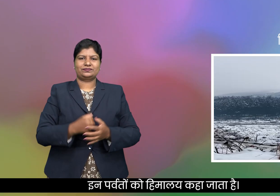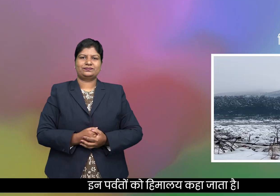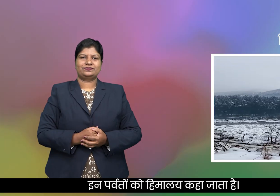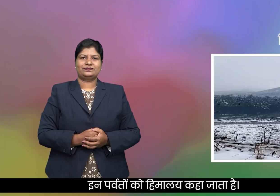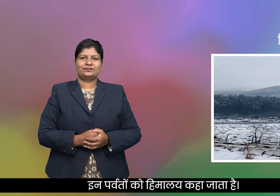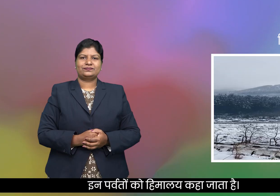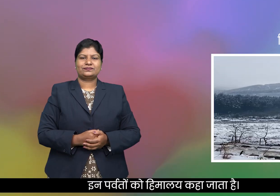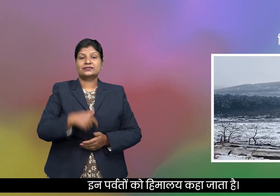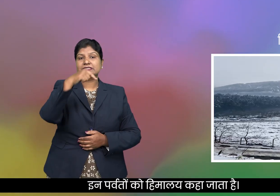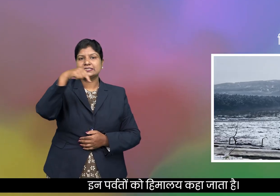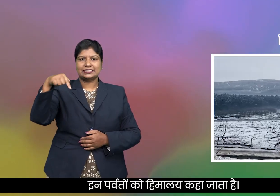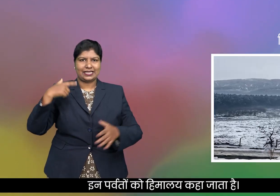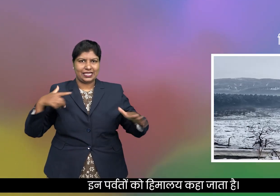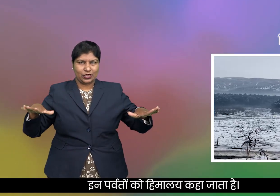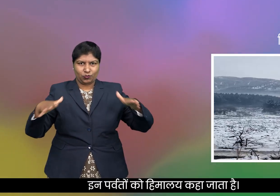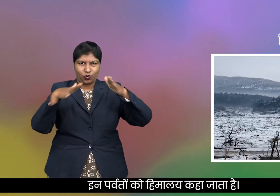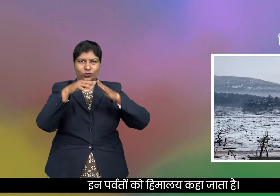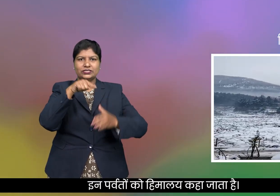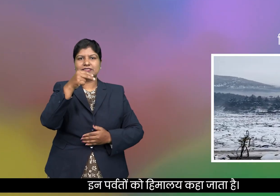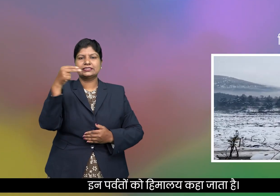इन पर्वतों को हिमालय कहा जाता है।